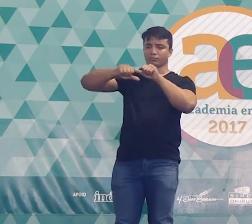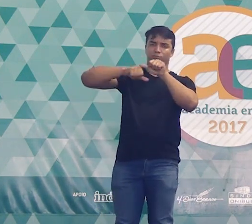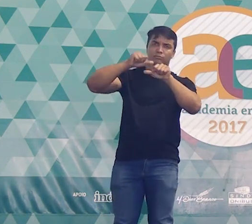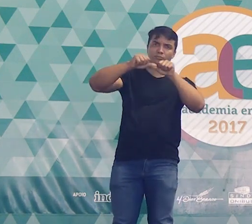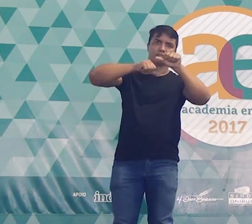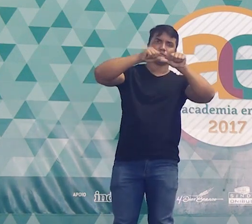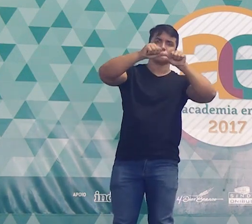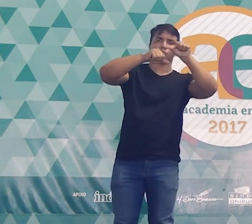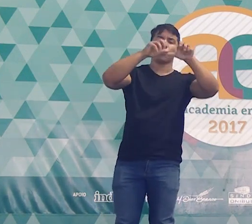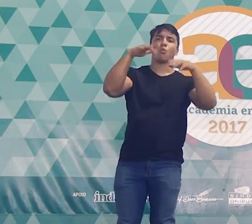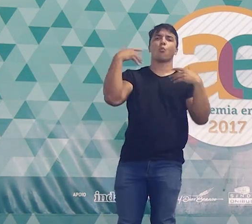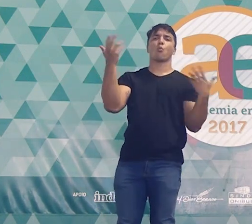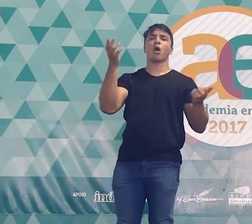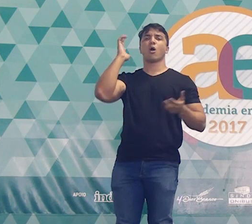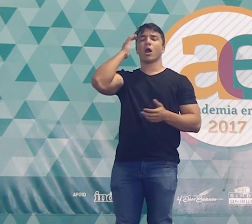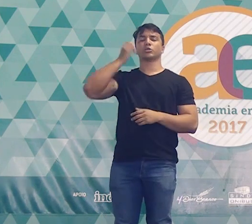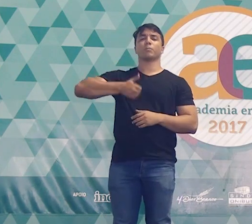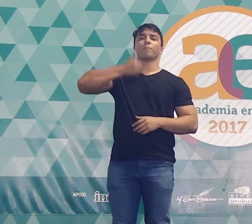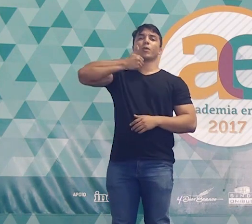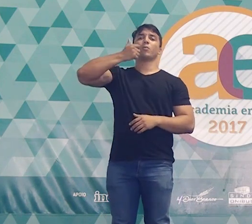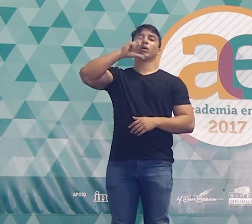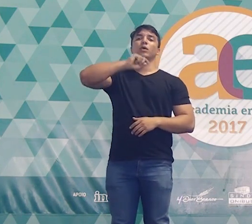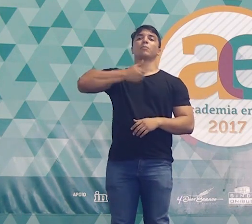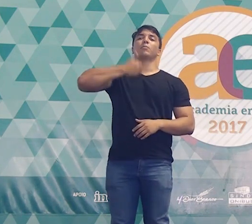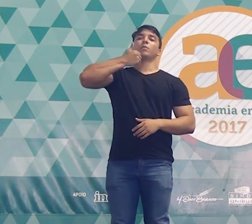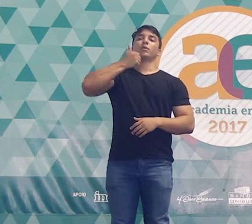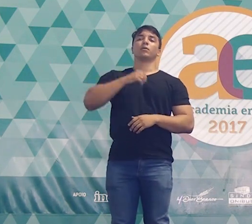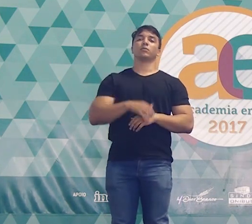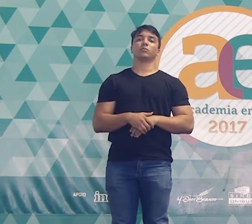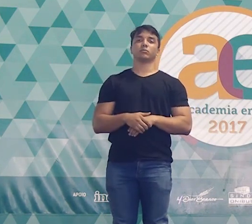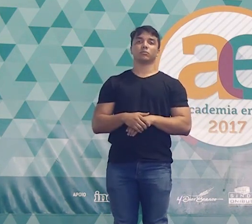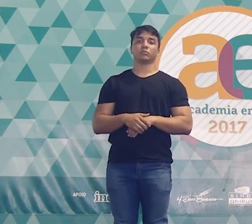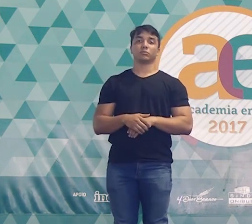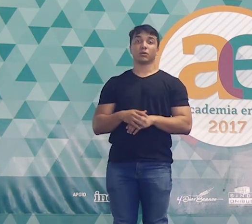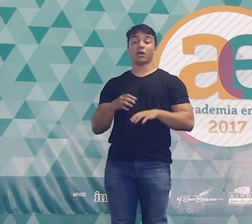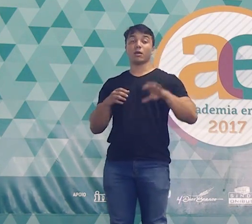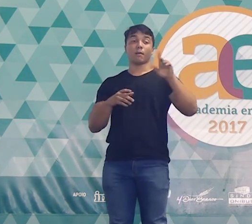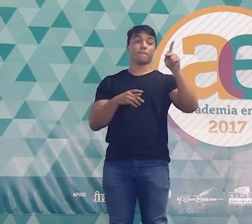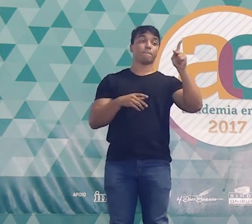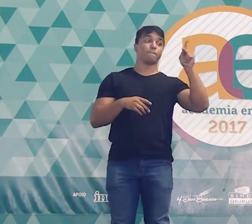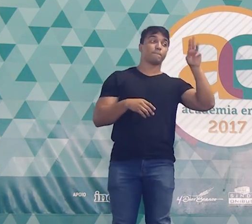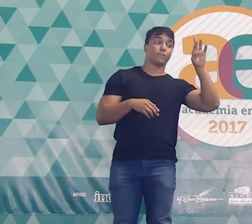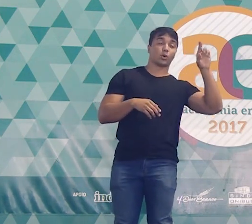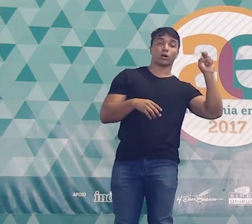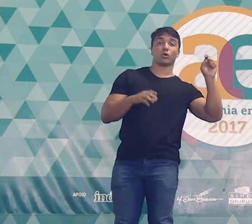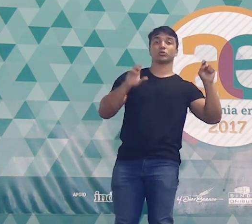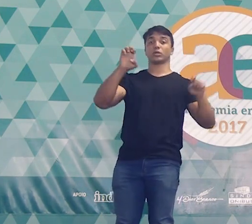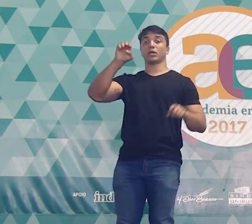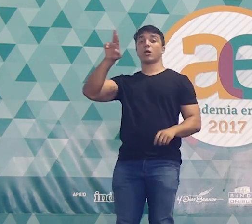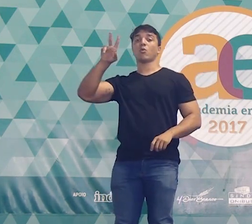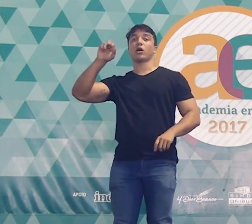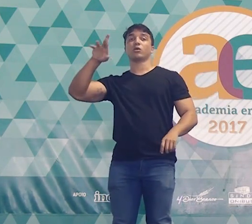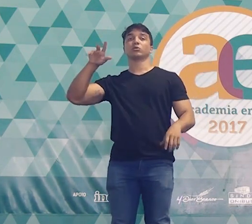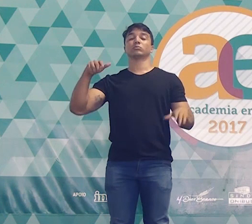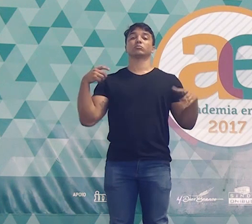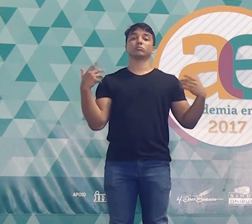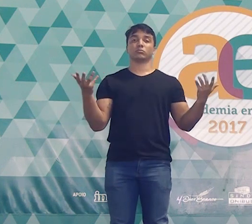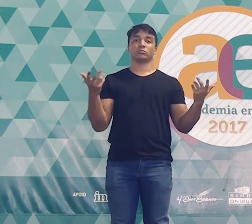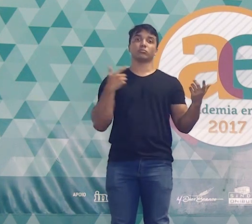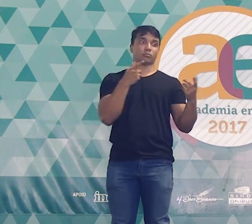evolutivo, qual delas você acha que veio primeiro? A procariótica ou a eucariótica?